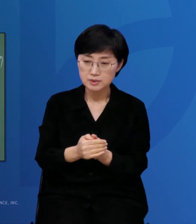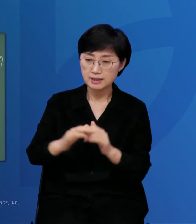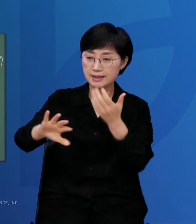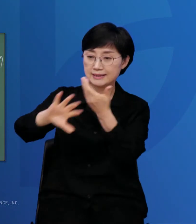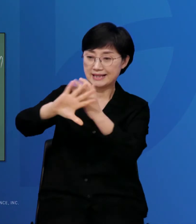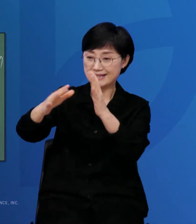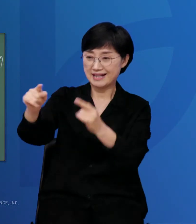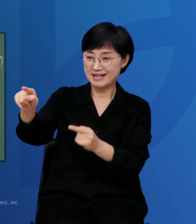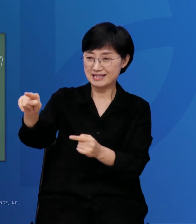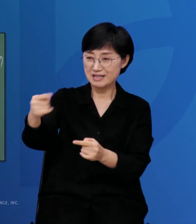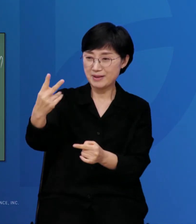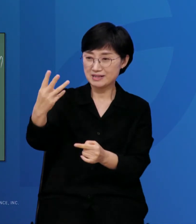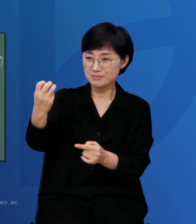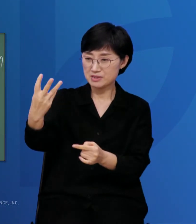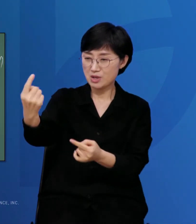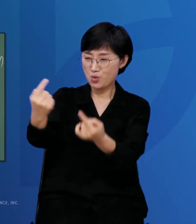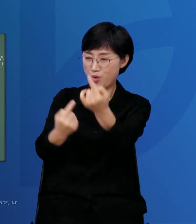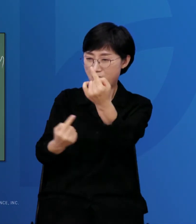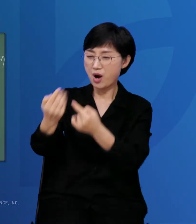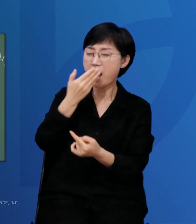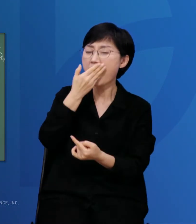교회.